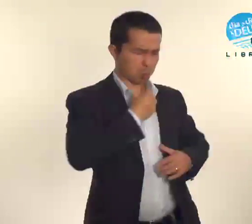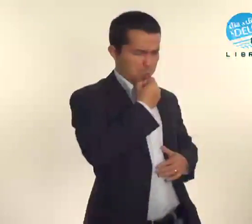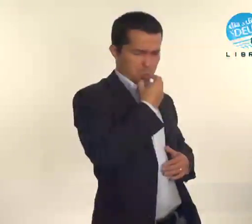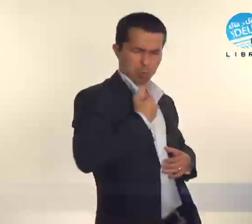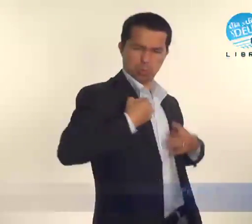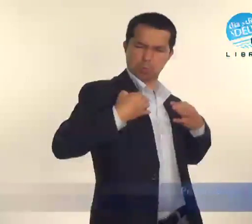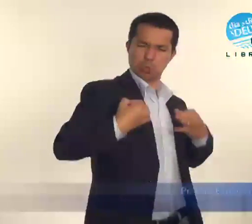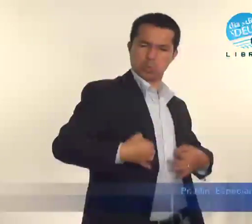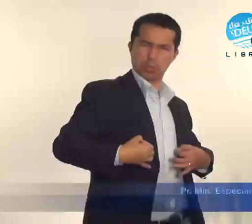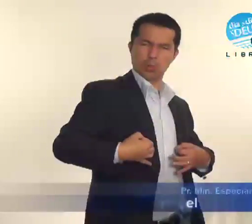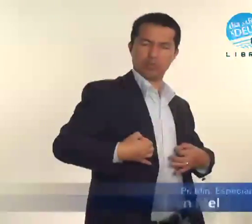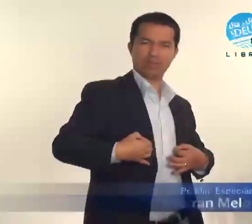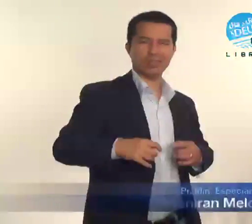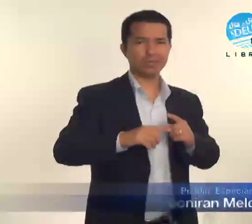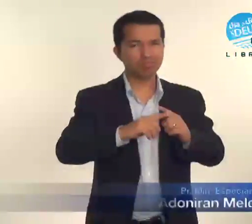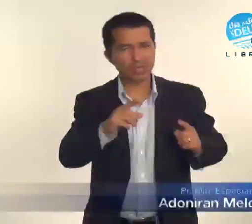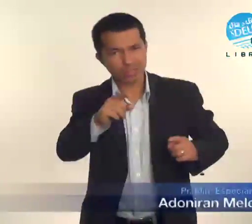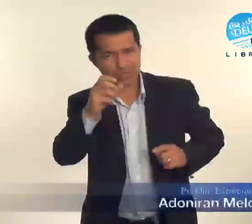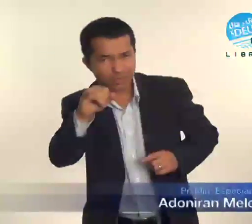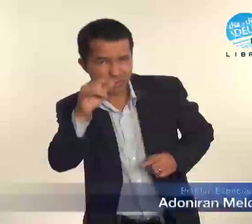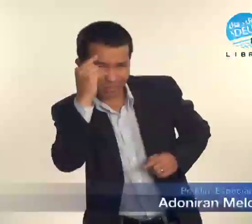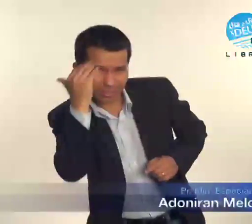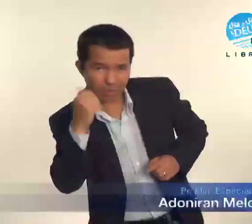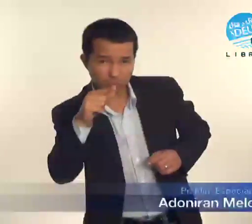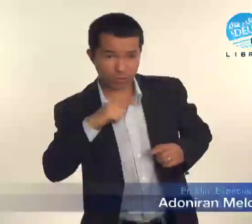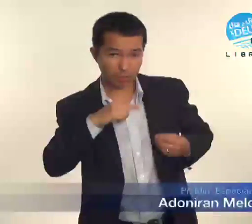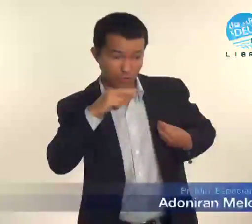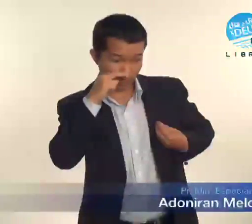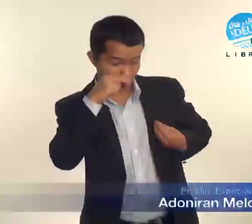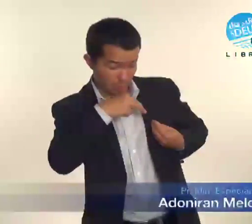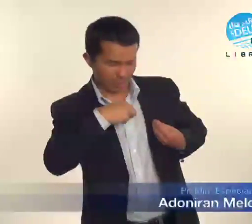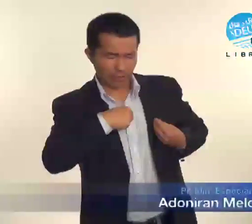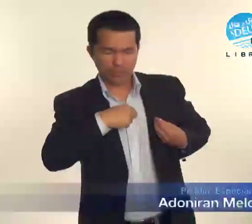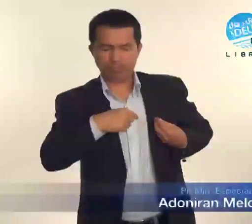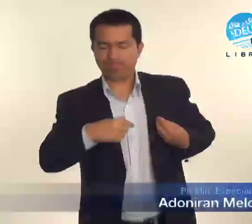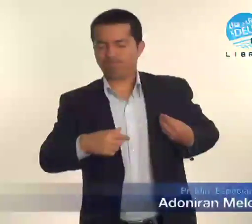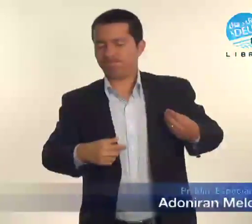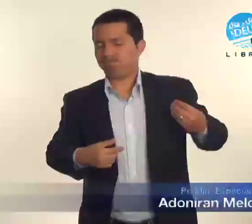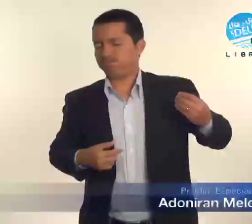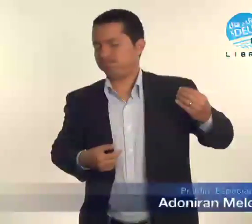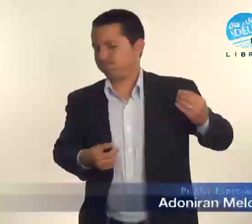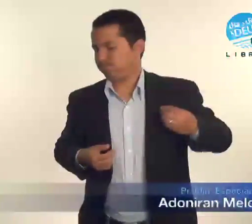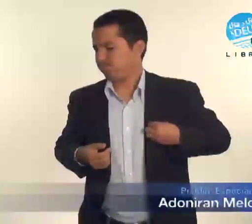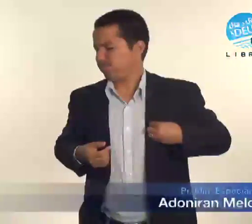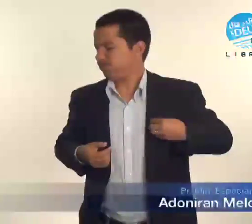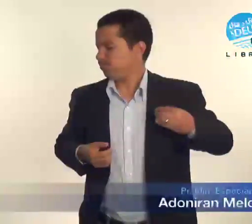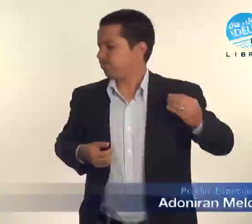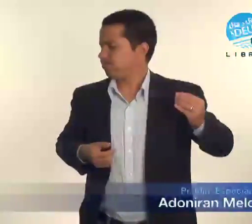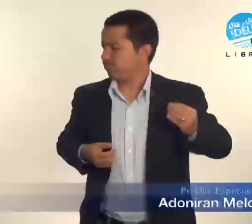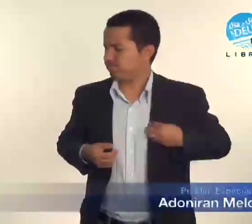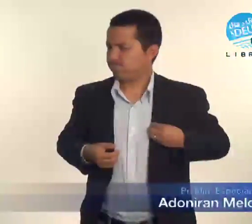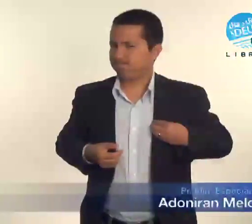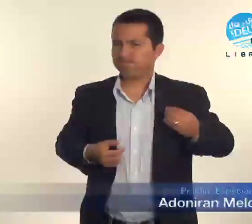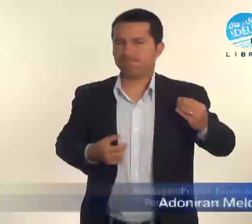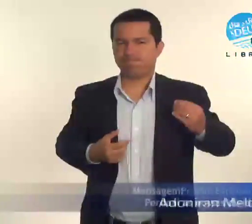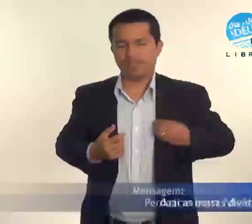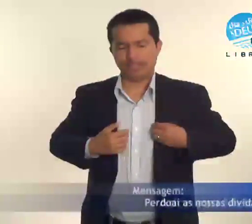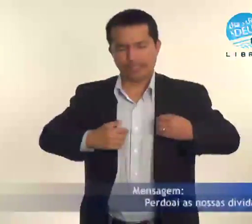que é perfeito. Agora, se você tem algum defeito, então você vai descobrir que você precisa ser